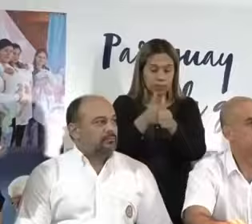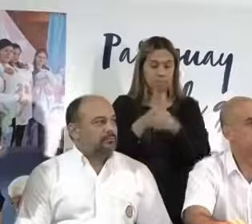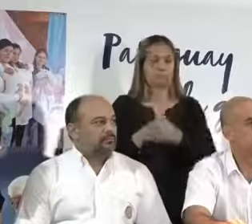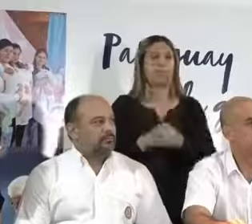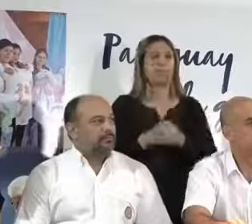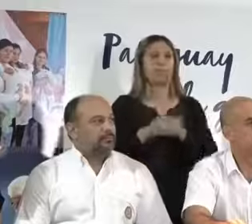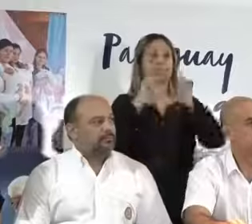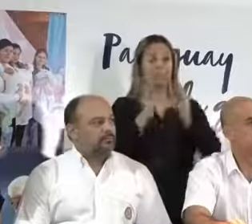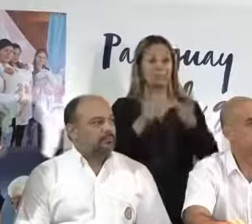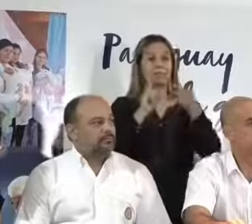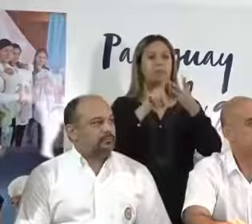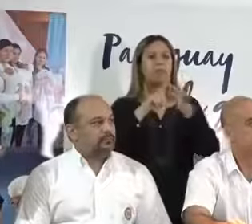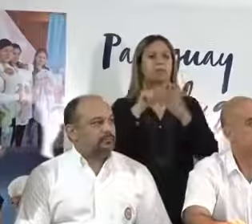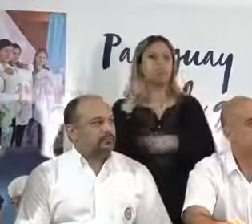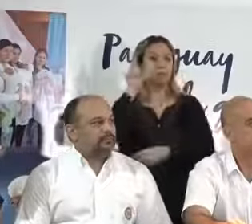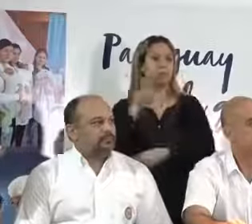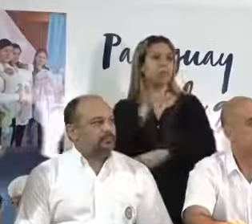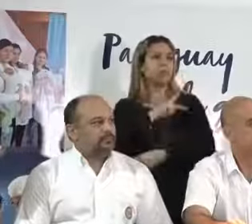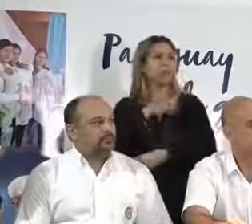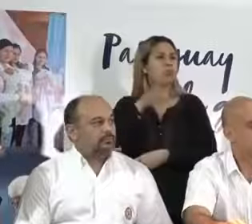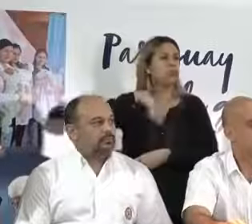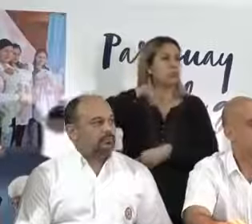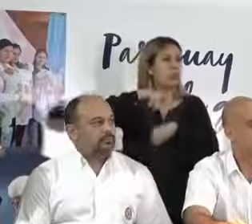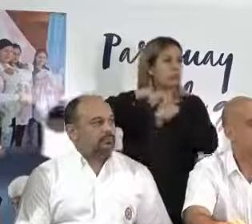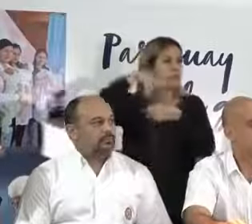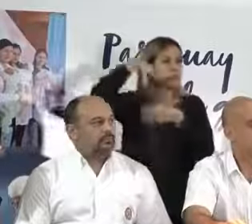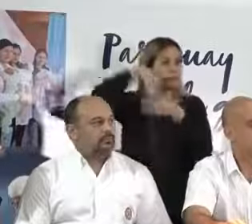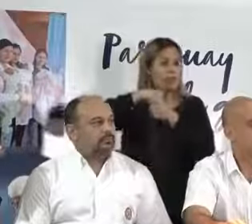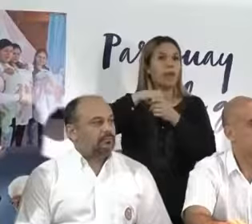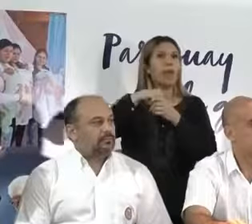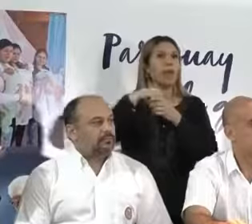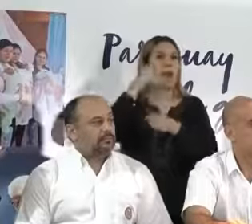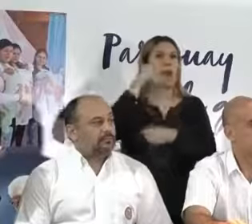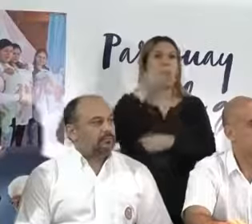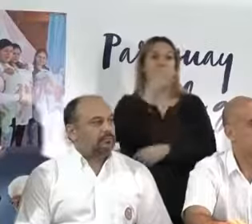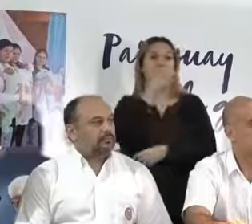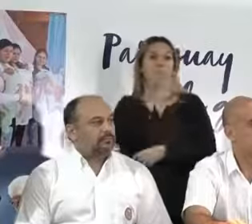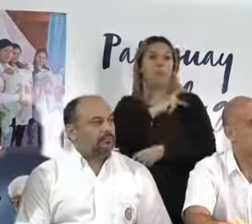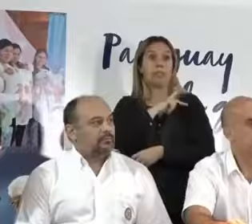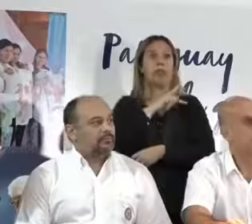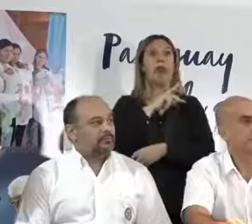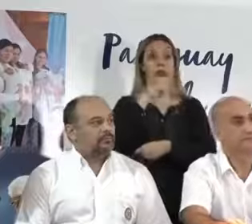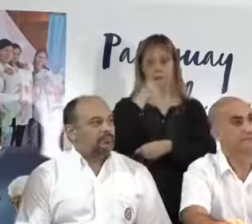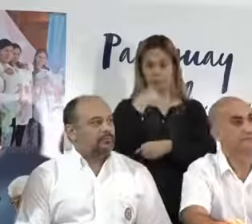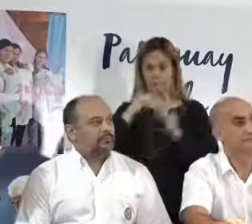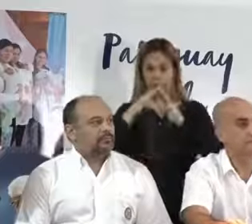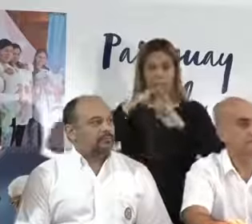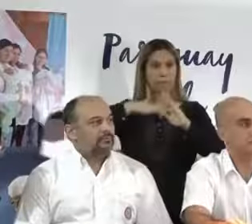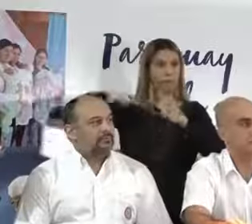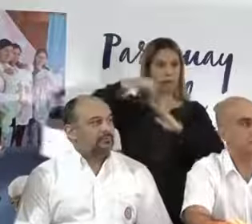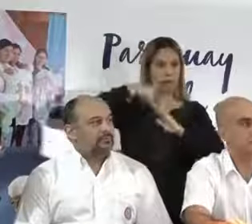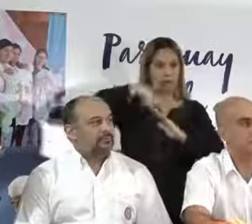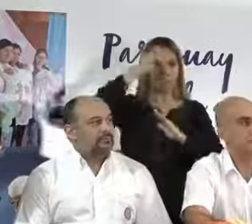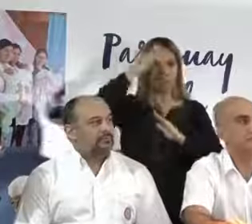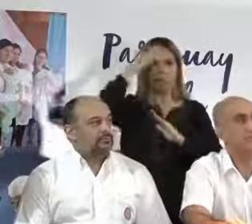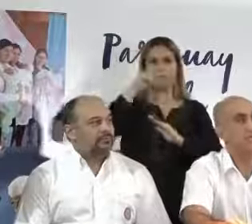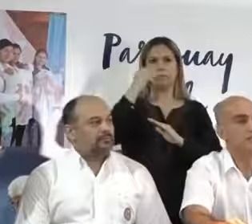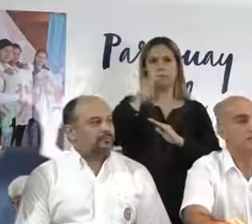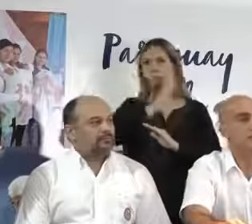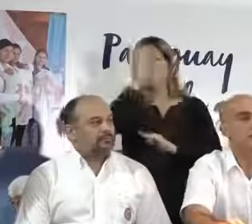qué ciudad es, al menos como para que la gente que está en esa zona, si presenta algún tipo de síntoma, también ya pueda consultar